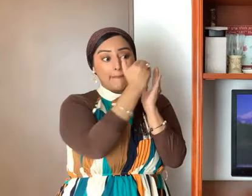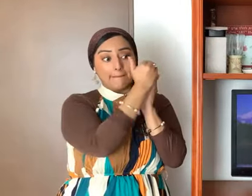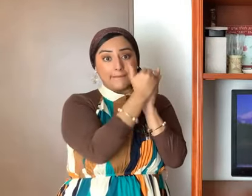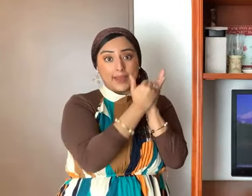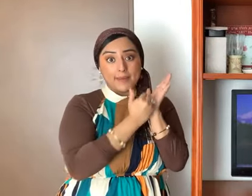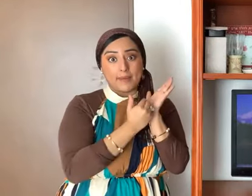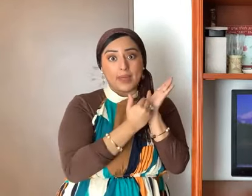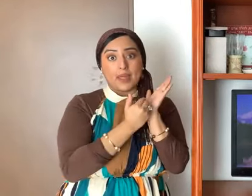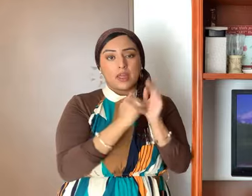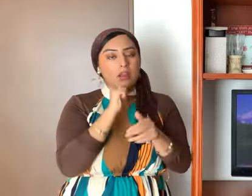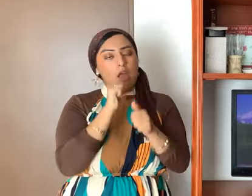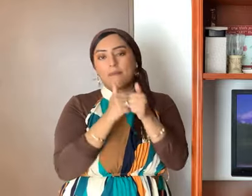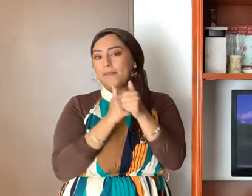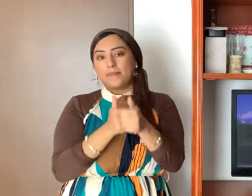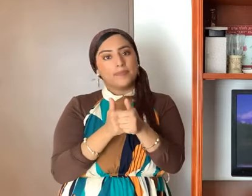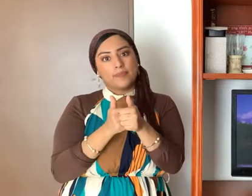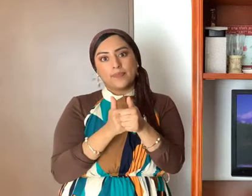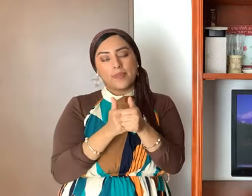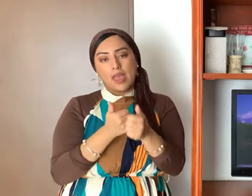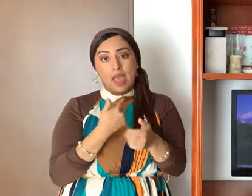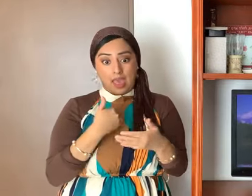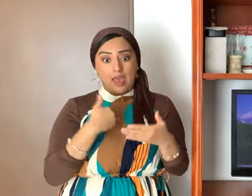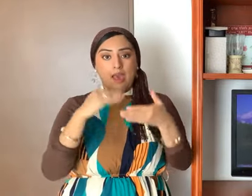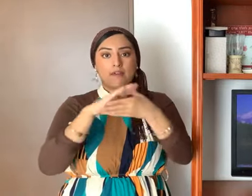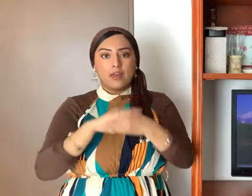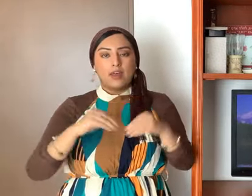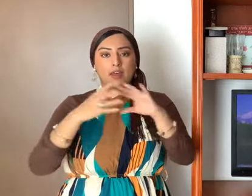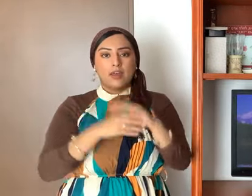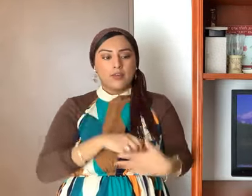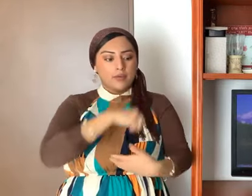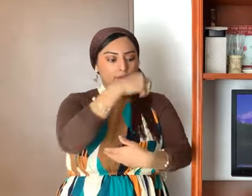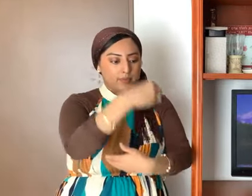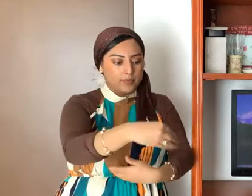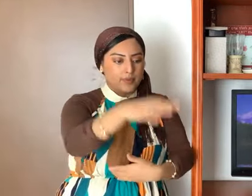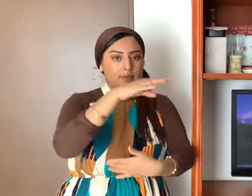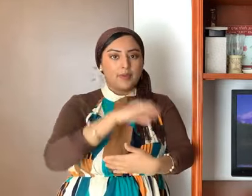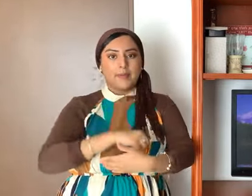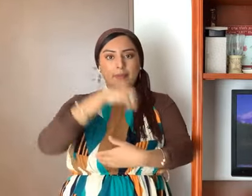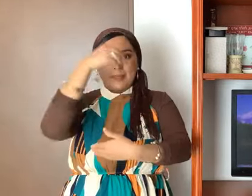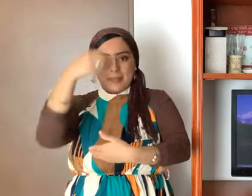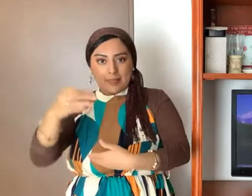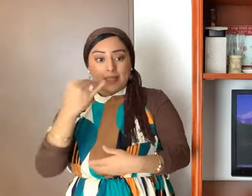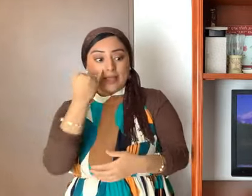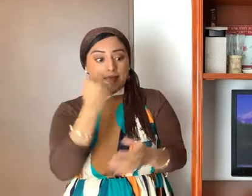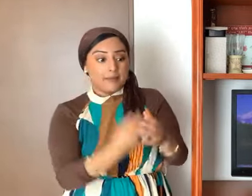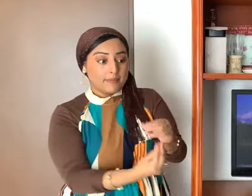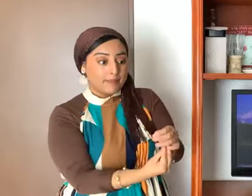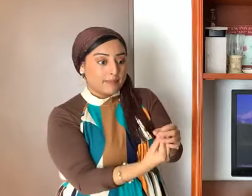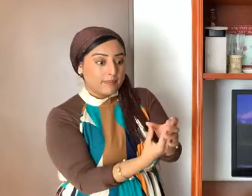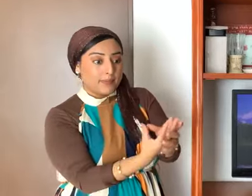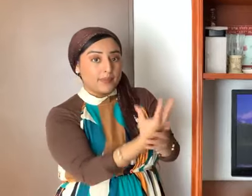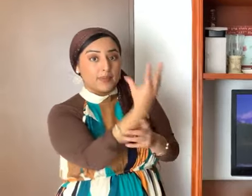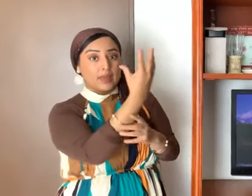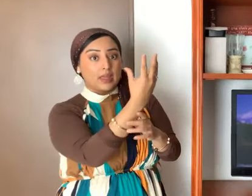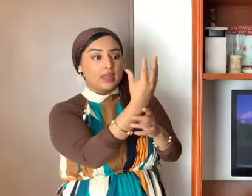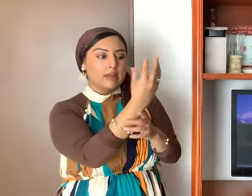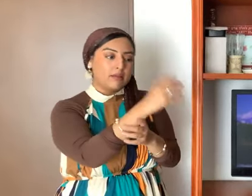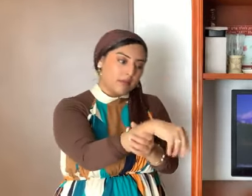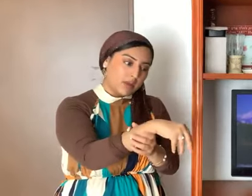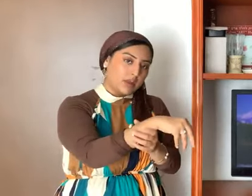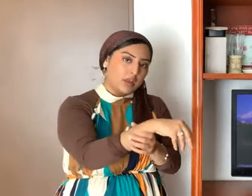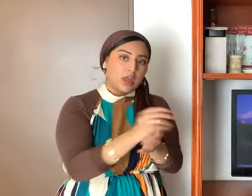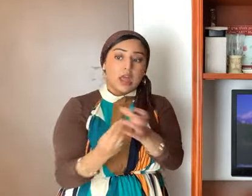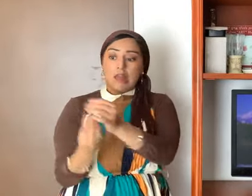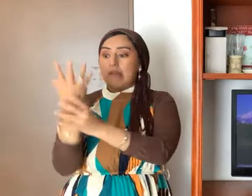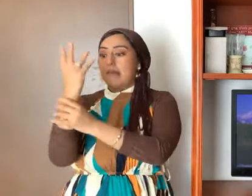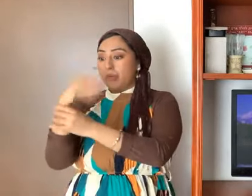dijimos, no perseverarás. Está la parábola de las semillas. La semilla que crece entre espinos muere. Pero